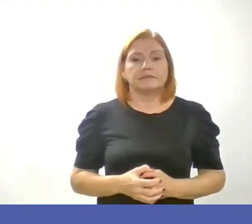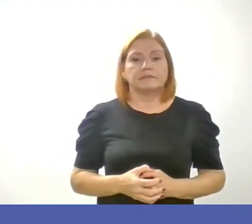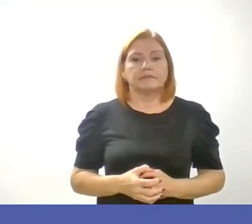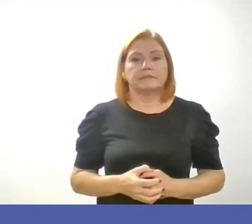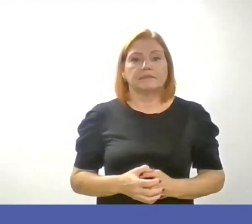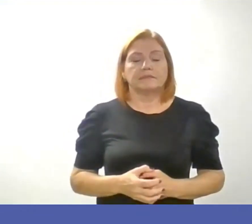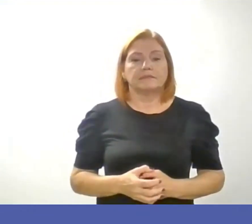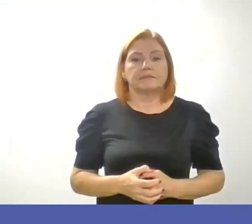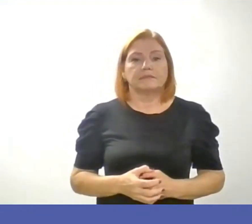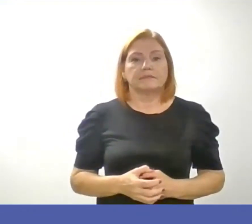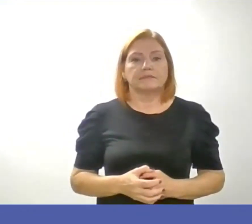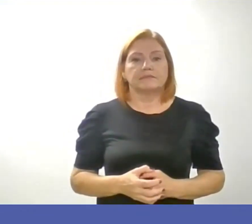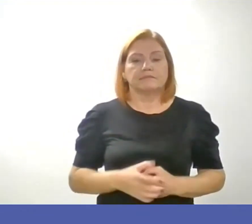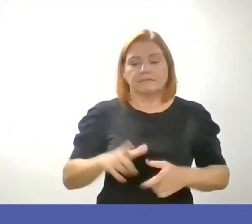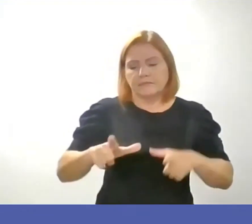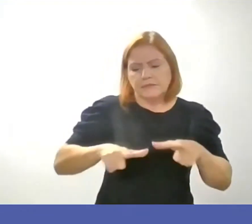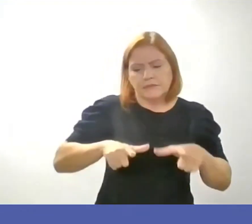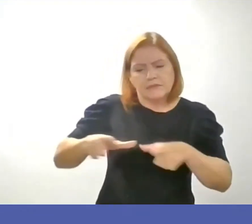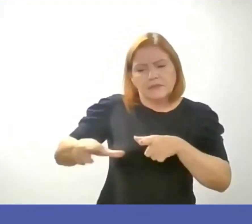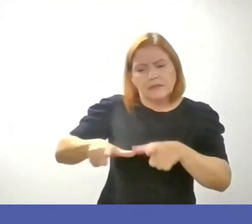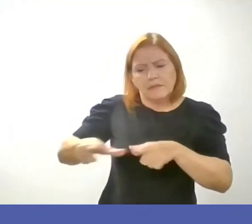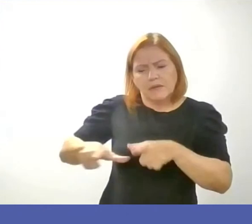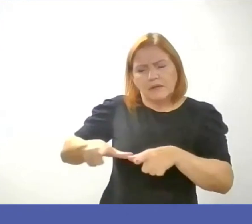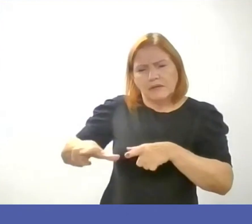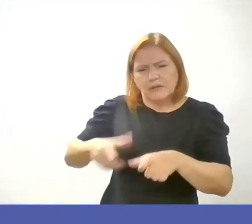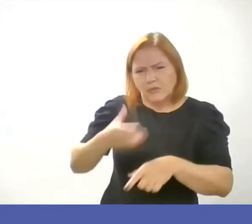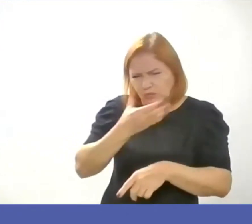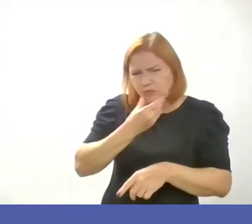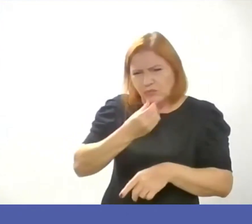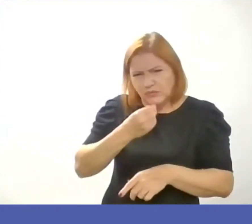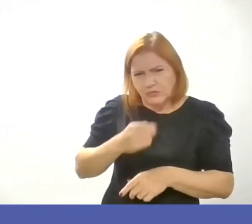Os trabalhadores são para trabalhar de 3 em